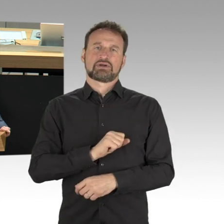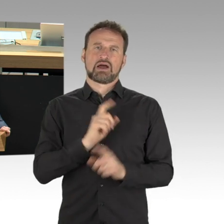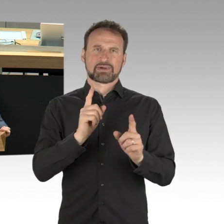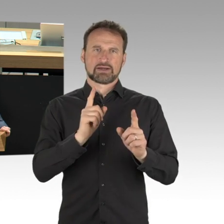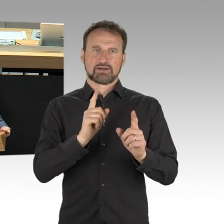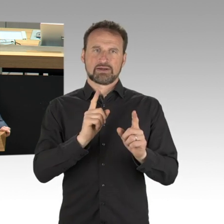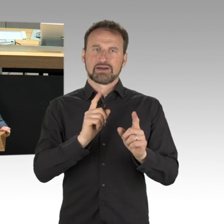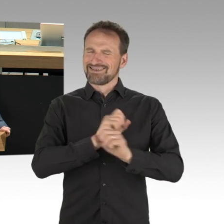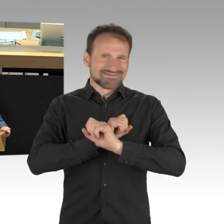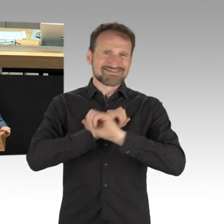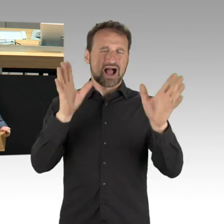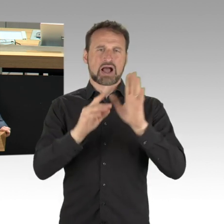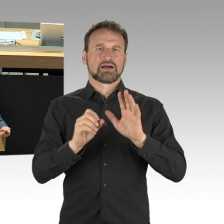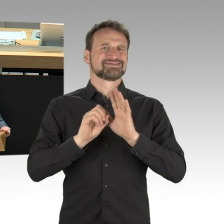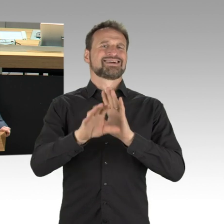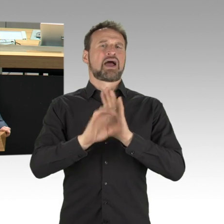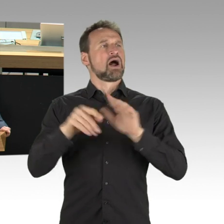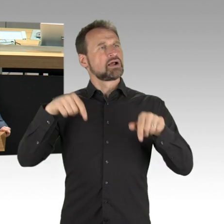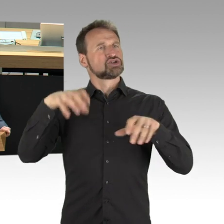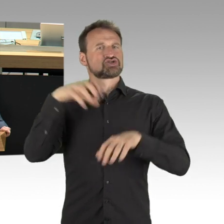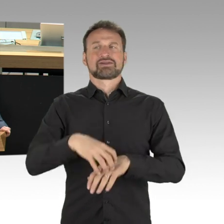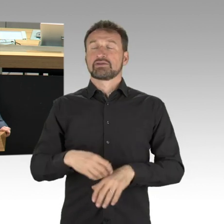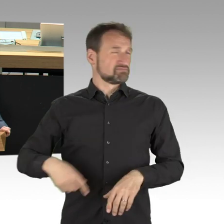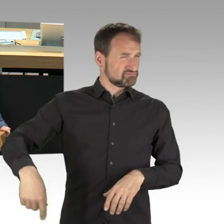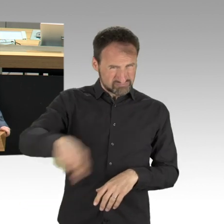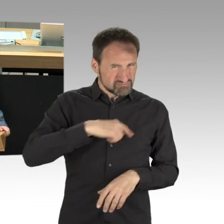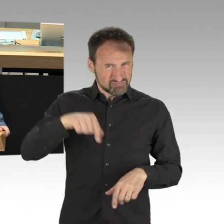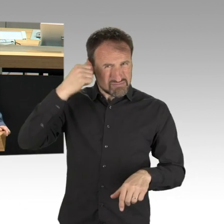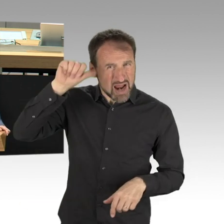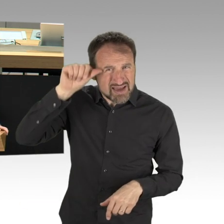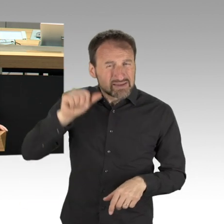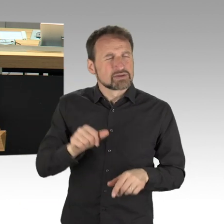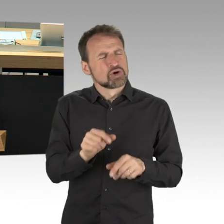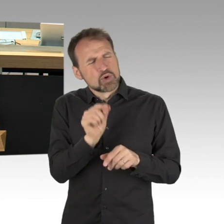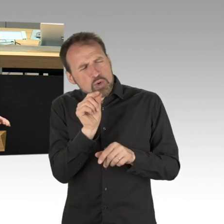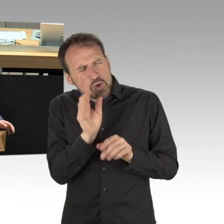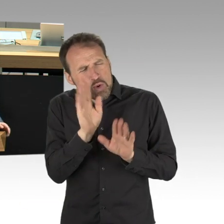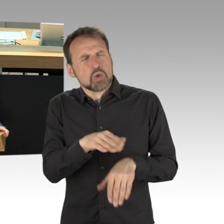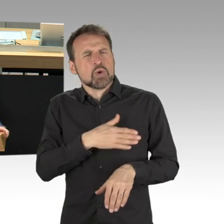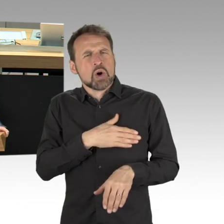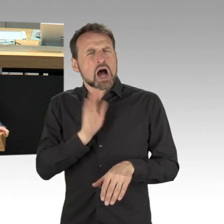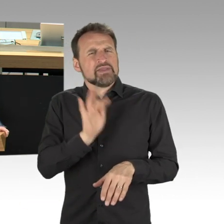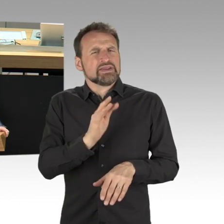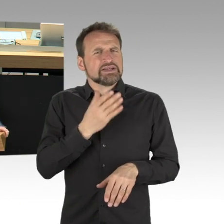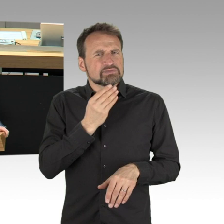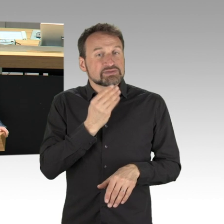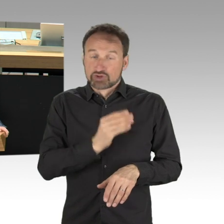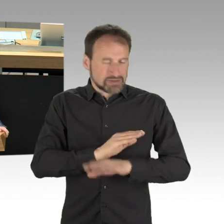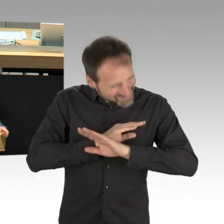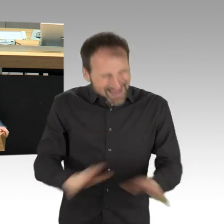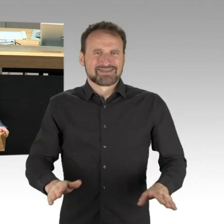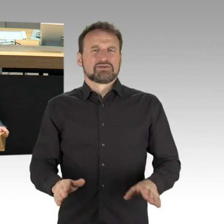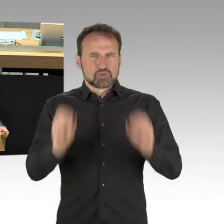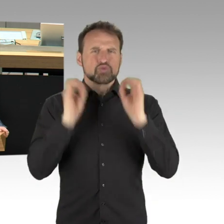keinen Fingerbreit für Antisemitismus in Berlin gibt. Berlin ist eine freie Stadt, eine Stadt der Vielfalt,